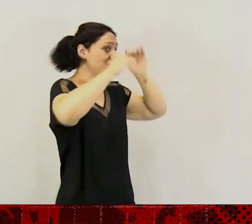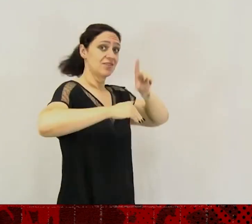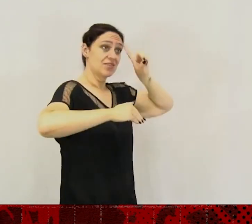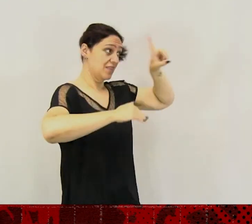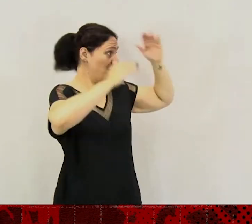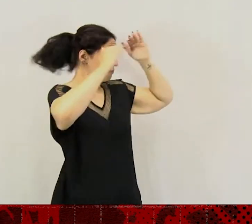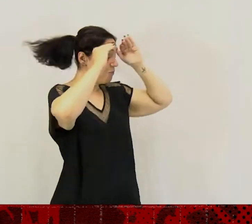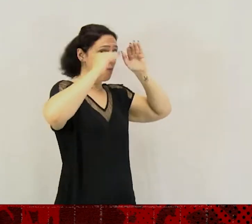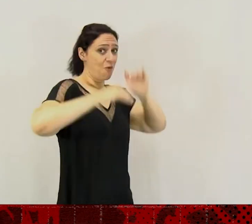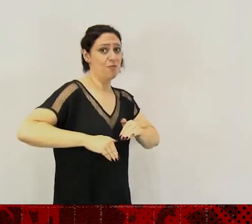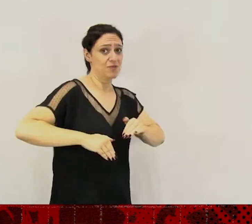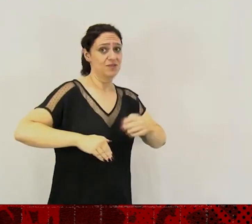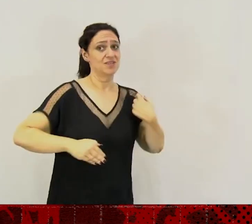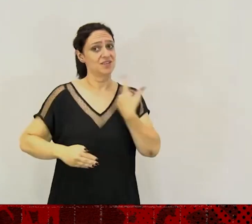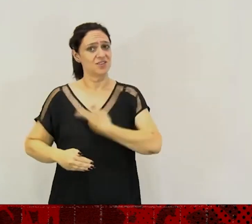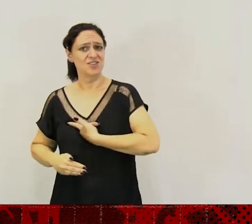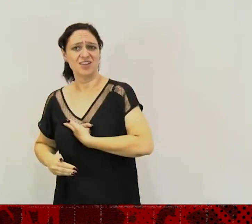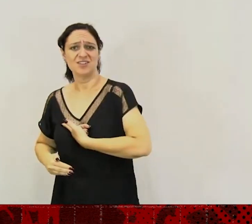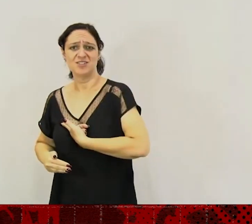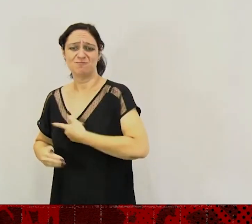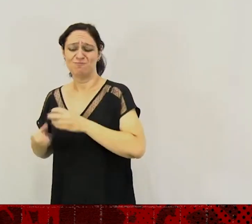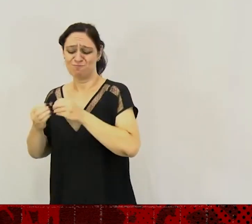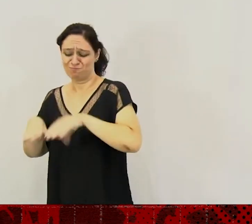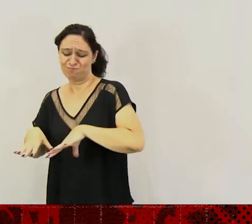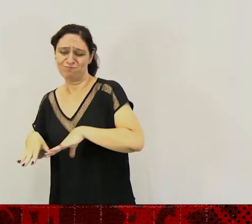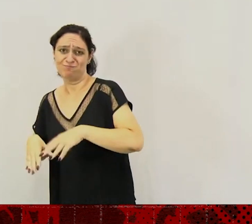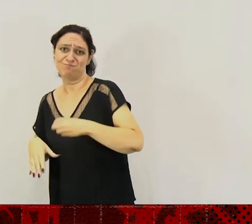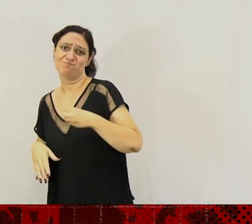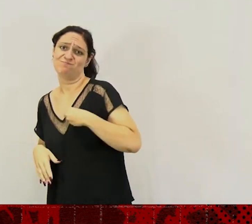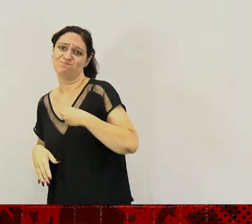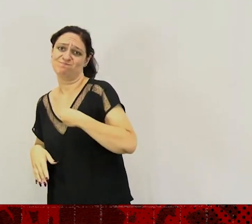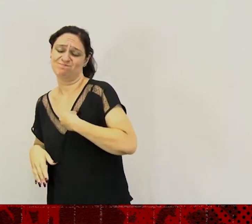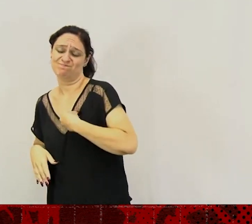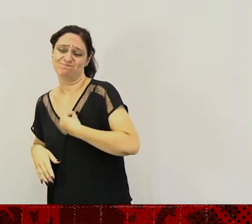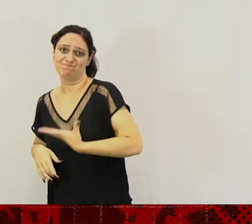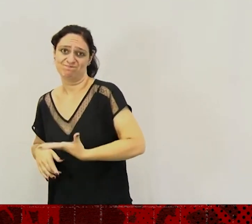nós mesmos. Essa era a nossa situação.